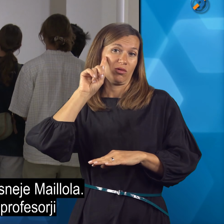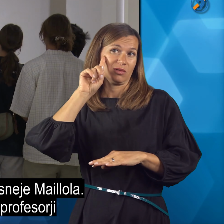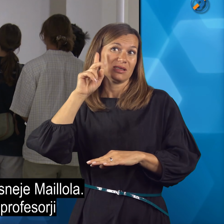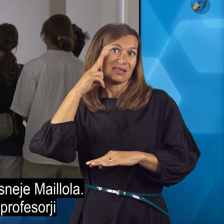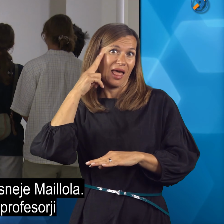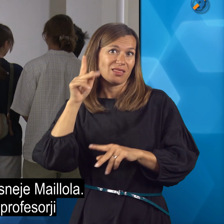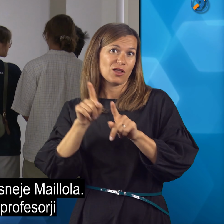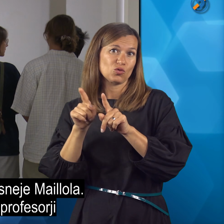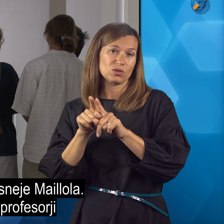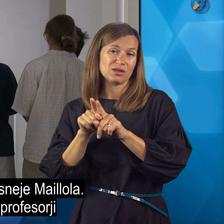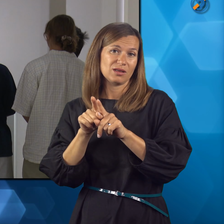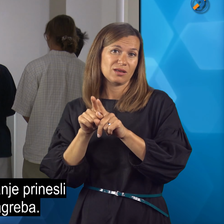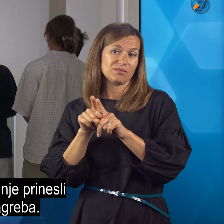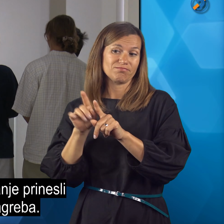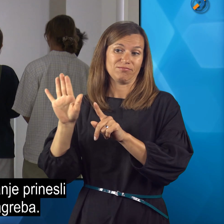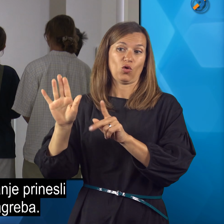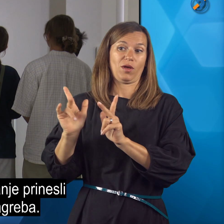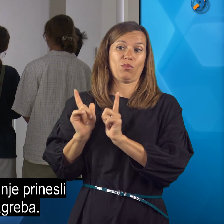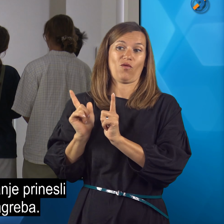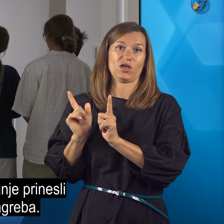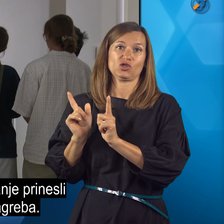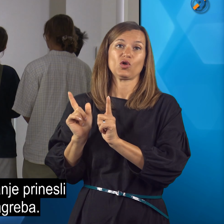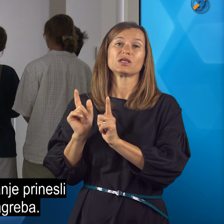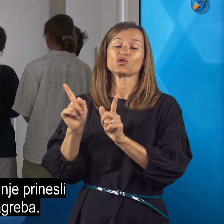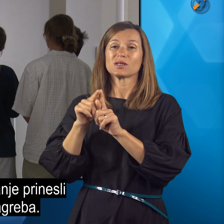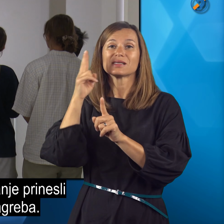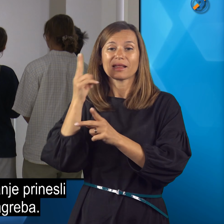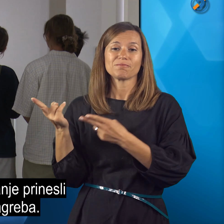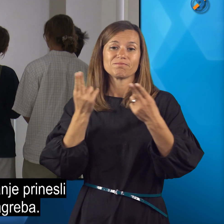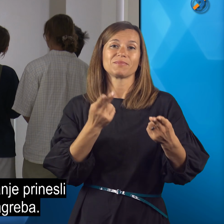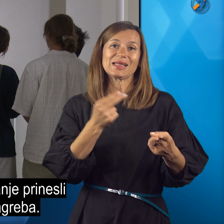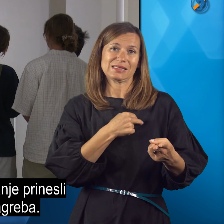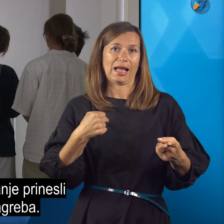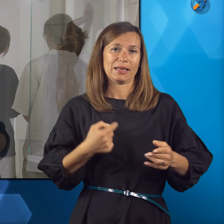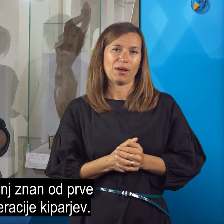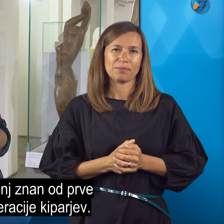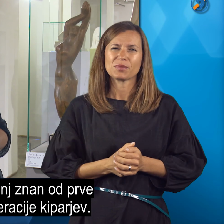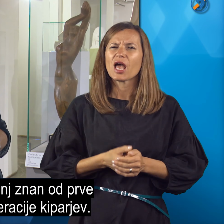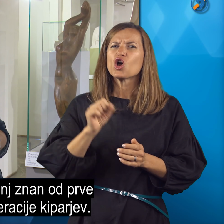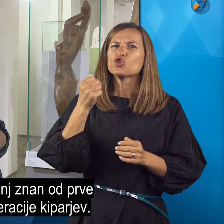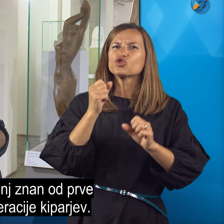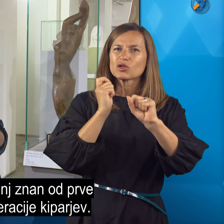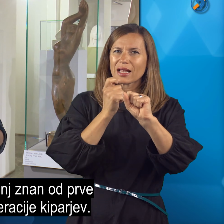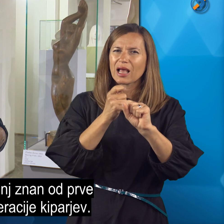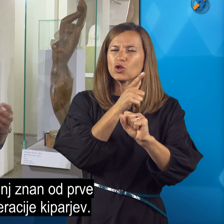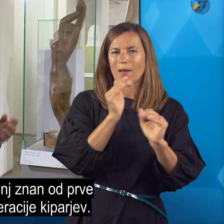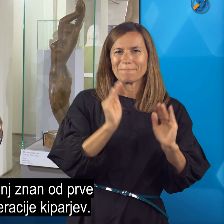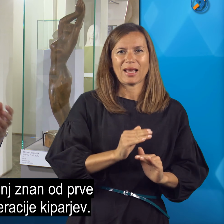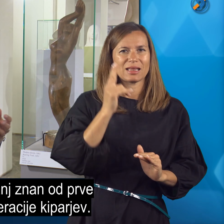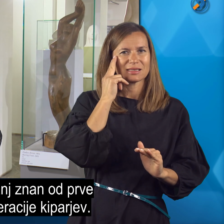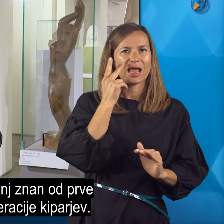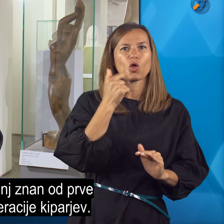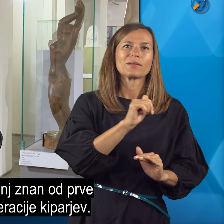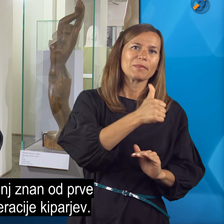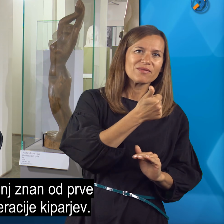seveda oni so znanje tudi prenesli, njihovi profesori so znanje prenesli iz Zagreba. Štrekelj je manj znan od prve